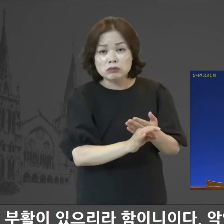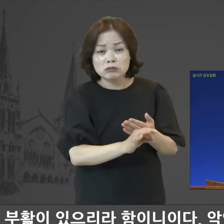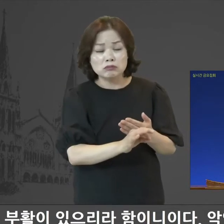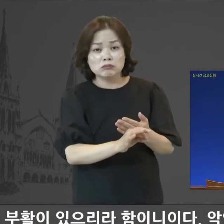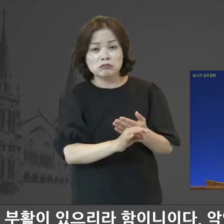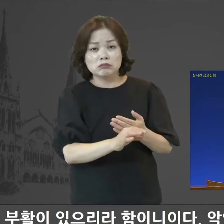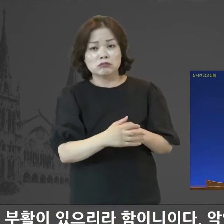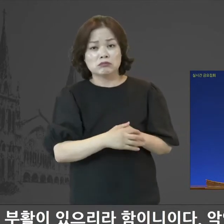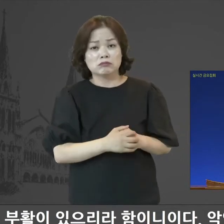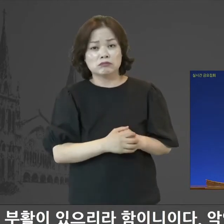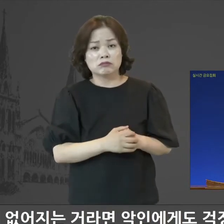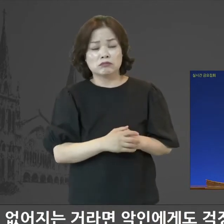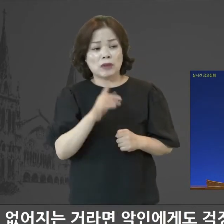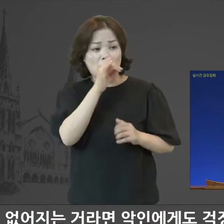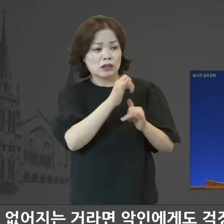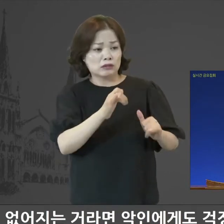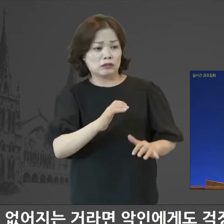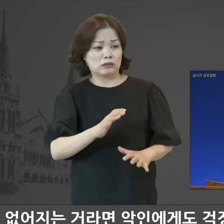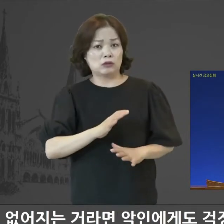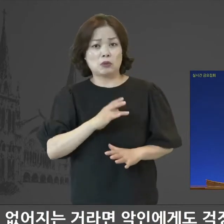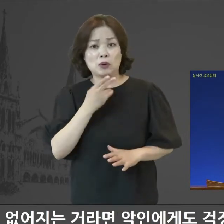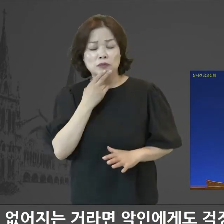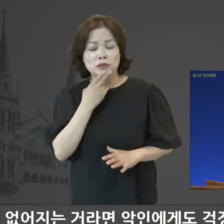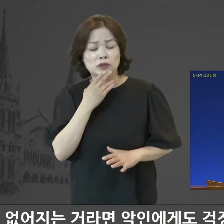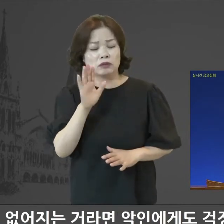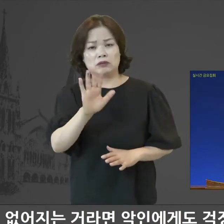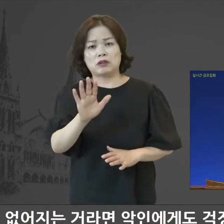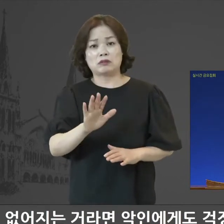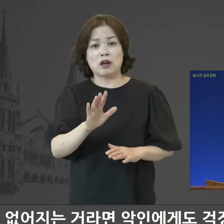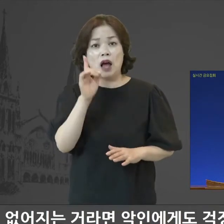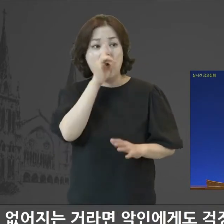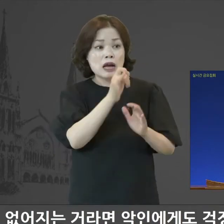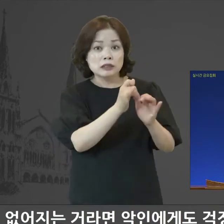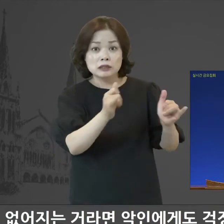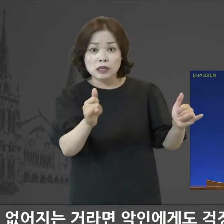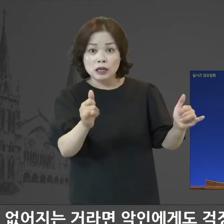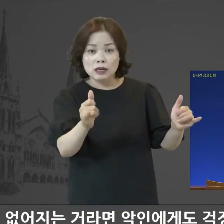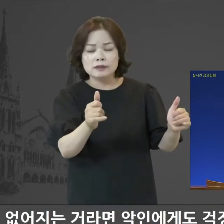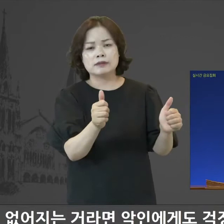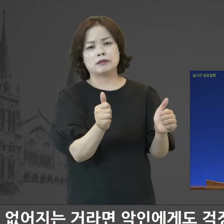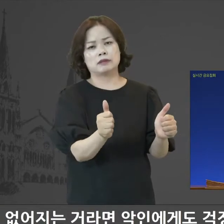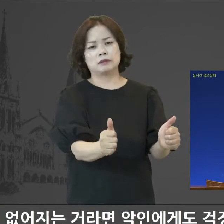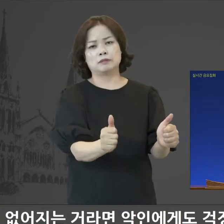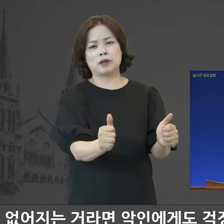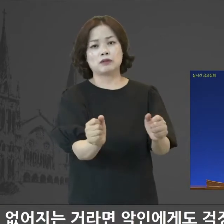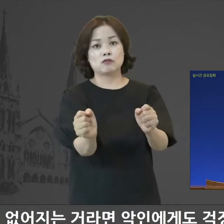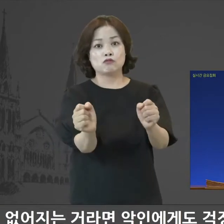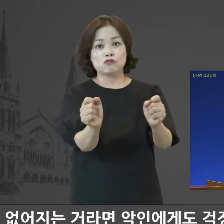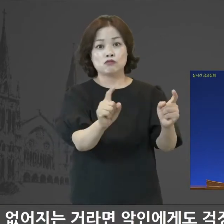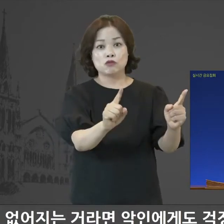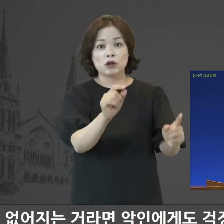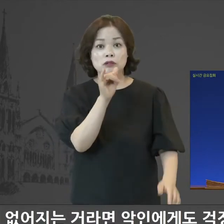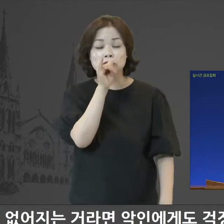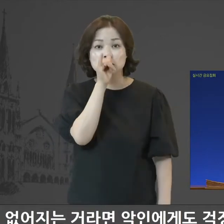겁날 게 별로 없을 것 같다는 생각이 드는데 그렇지 않다는 거예요. 악인에게 심판의 부활이 있다는